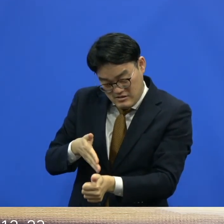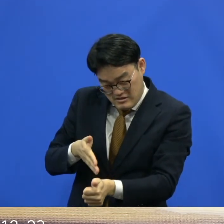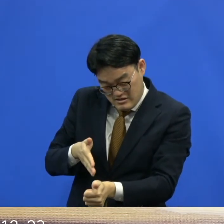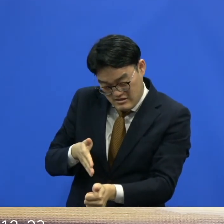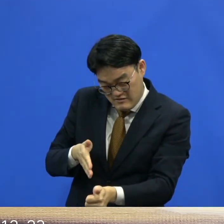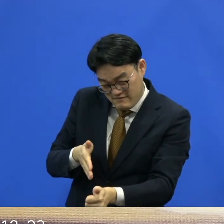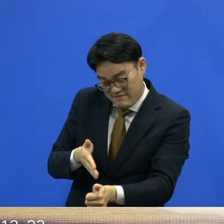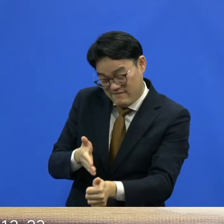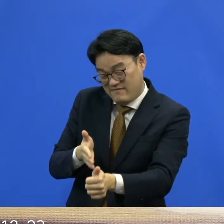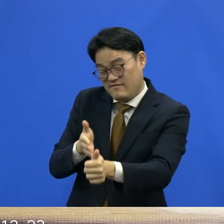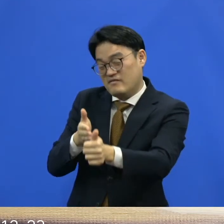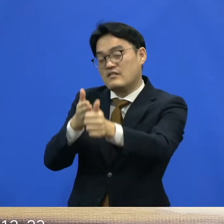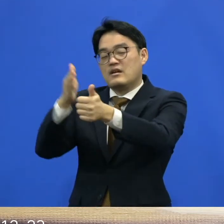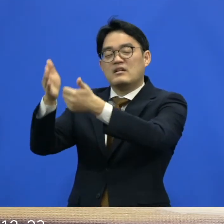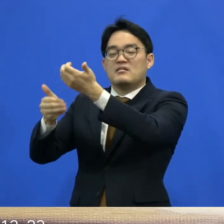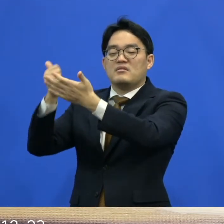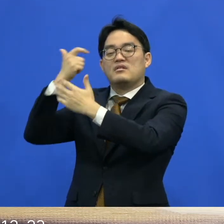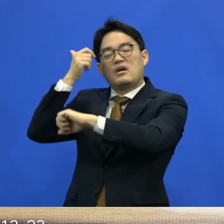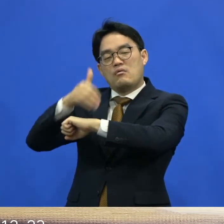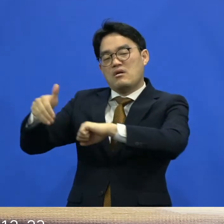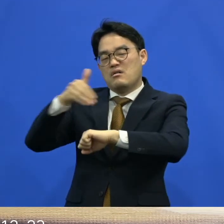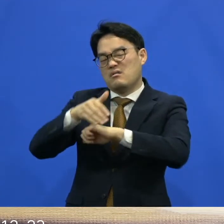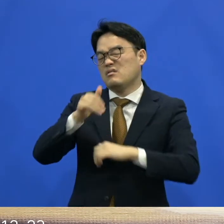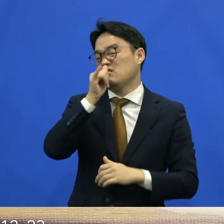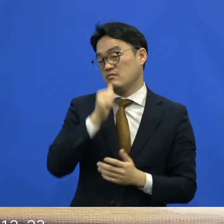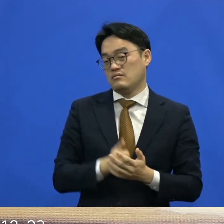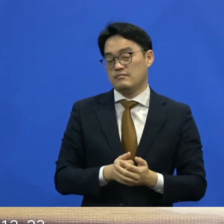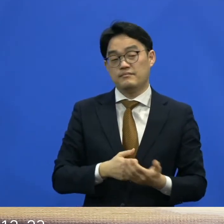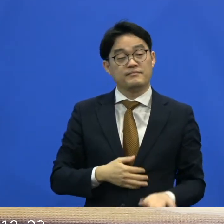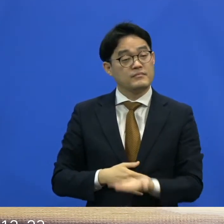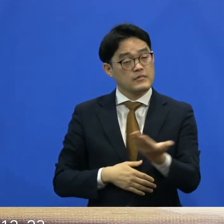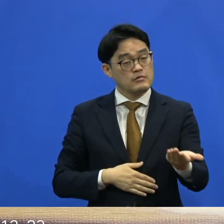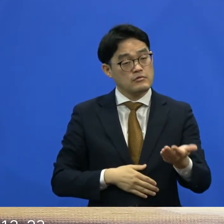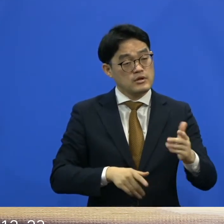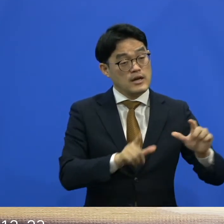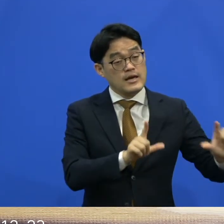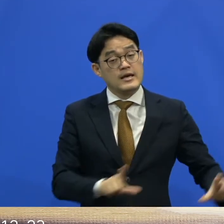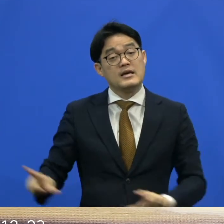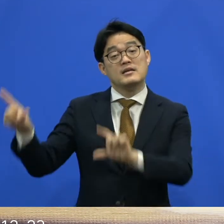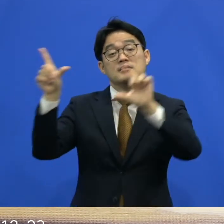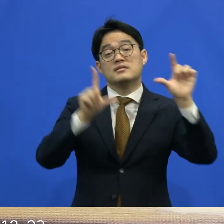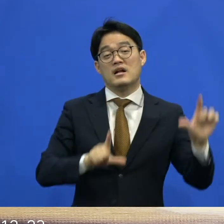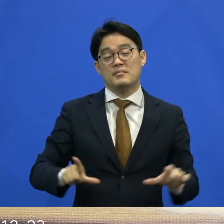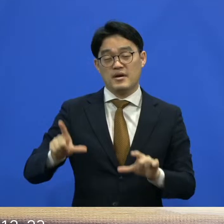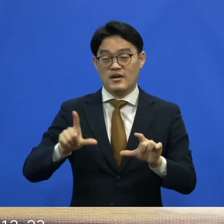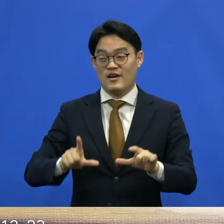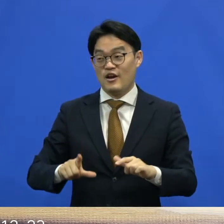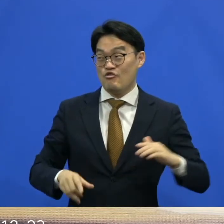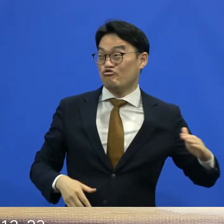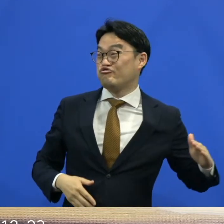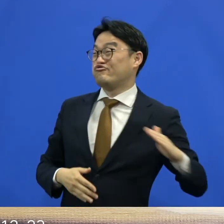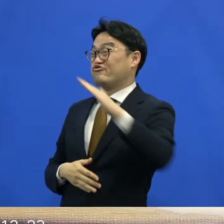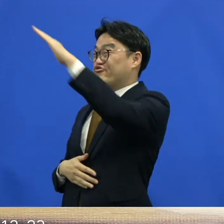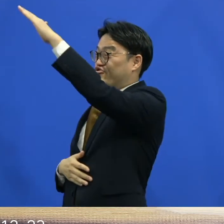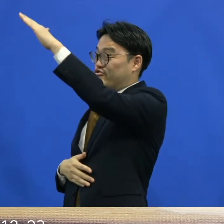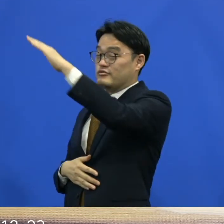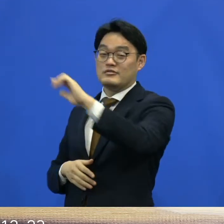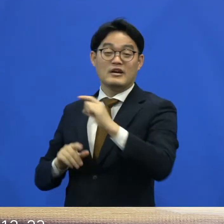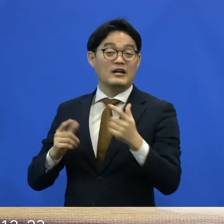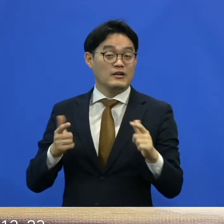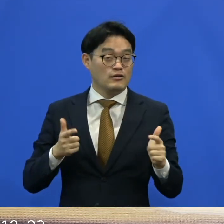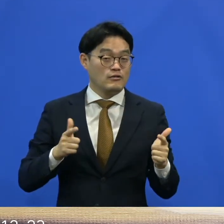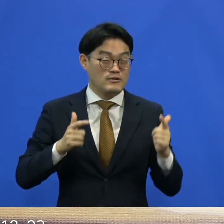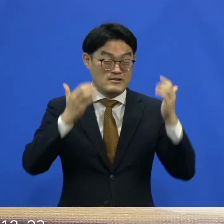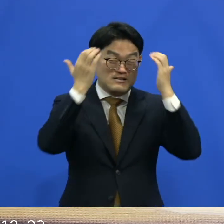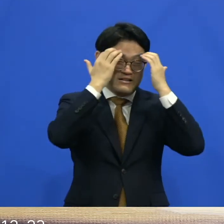시련은 우리의 인생에 올라가는 길만 존재하지 않고 반드시 우리의 인생은 내려가는 길. 시련은